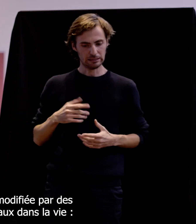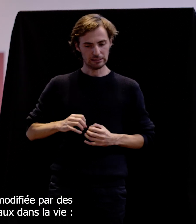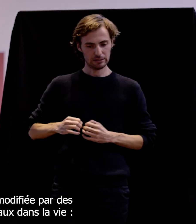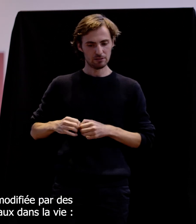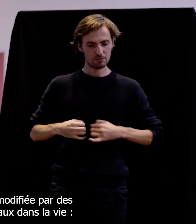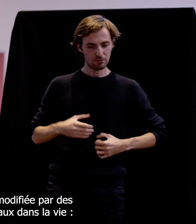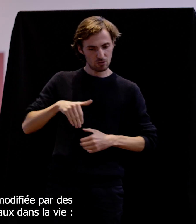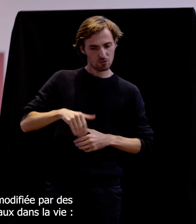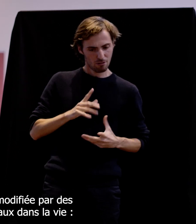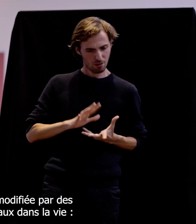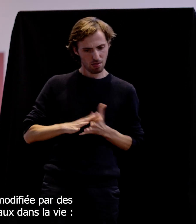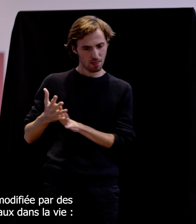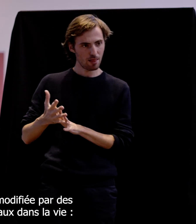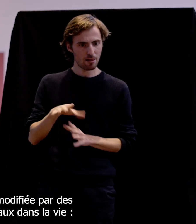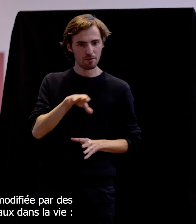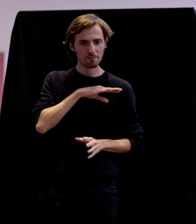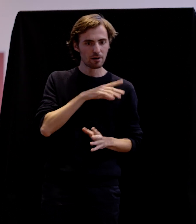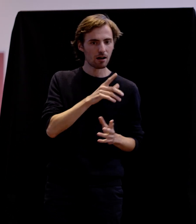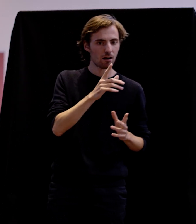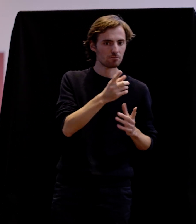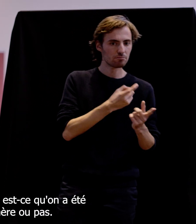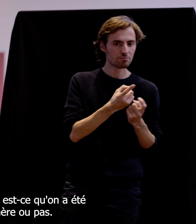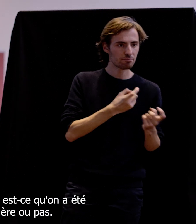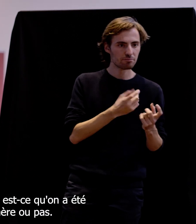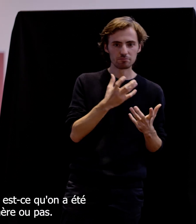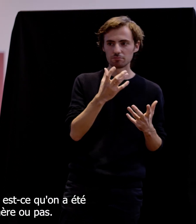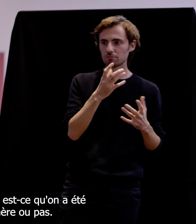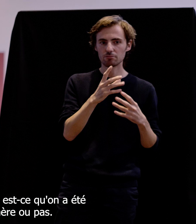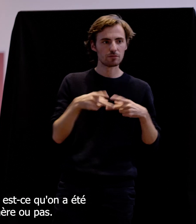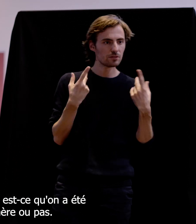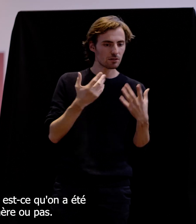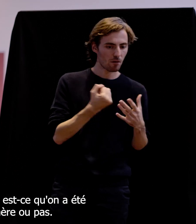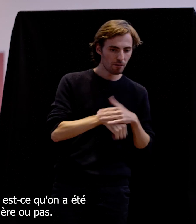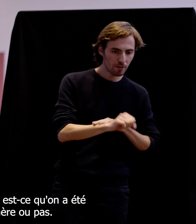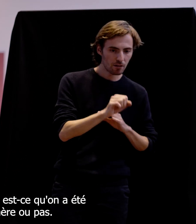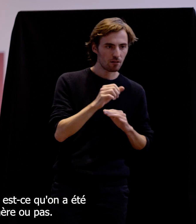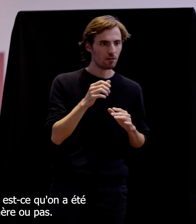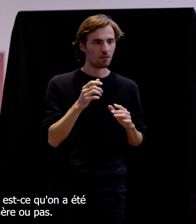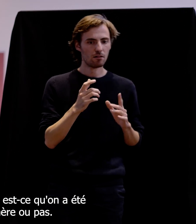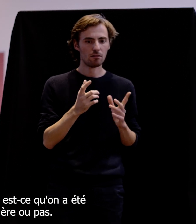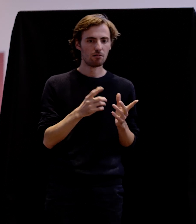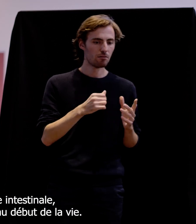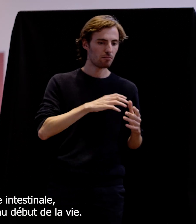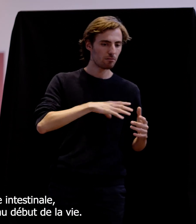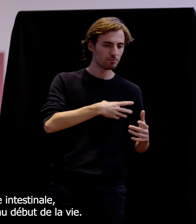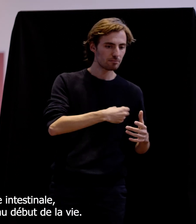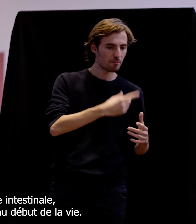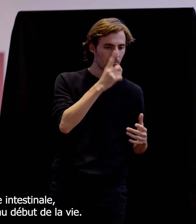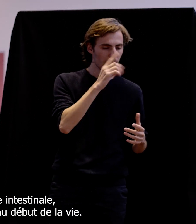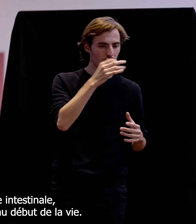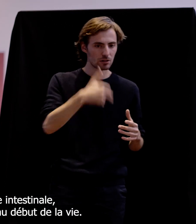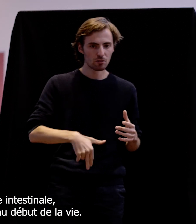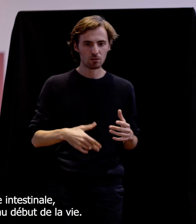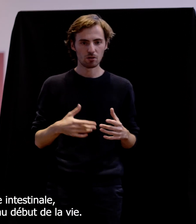modifiée par des tas de facteurs initiaux dans la vie, le mode de naissance, est-ce qu'on a été allaité par sa mère ou pas. Donc, notre